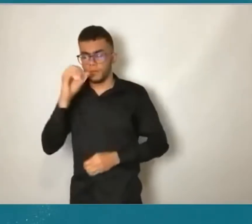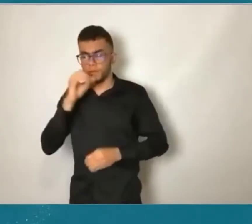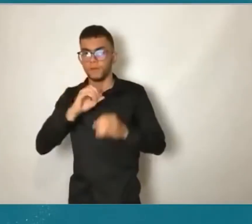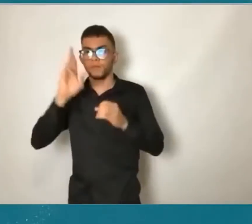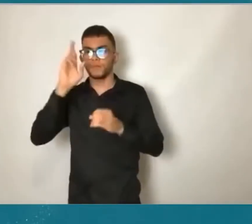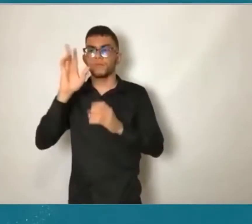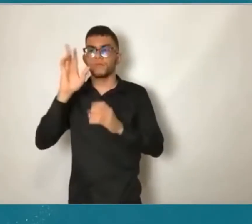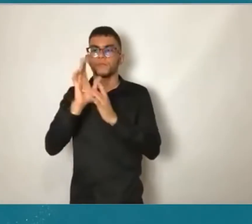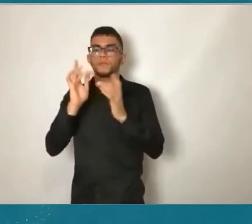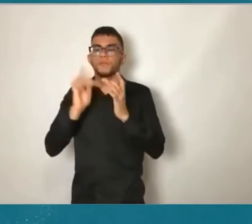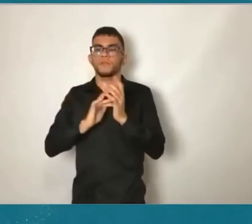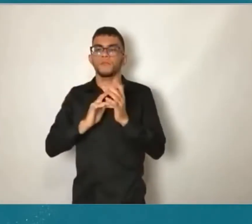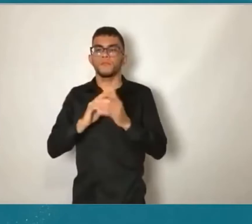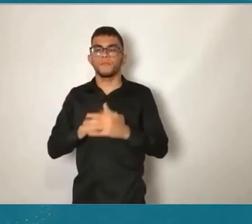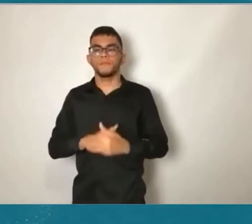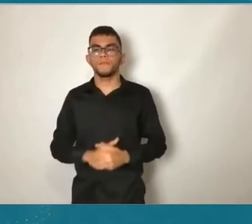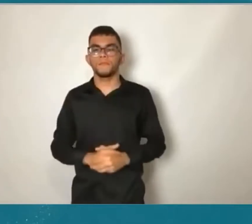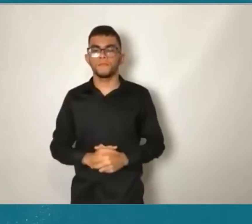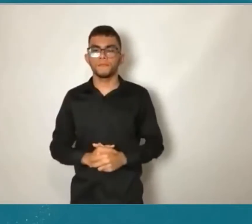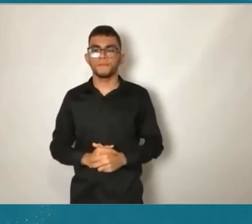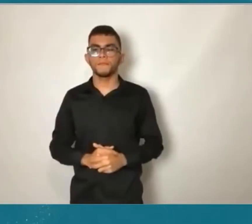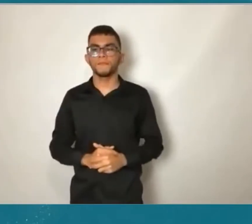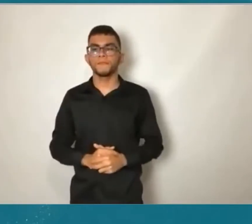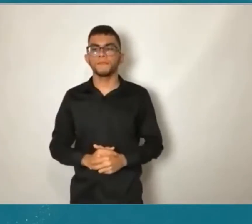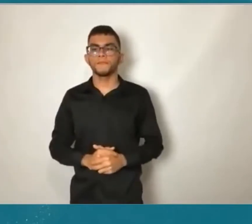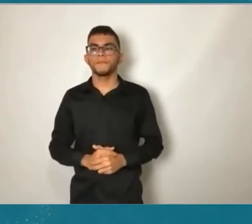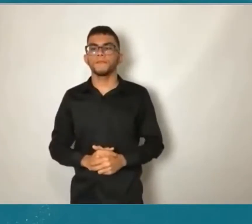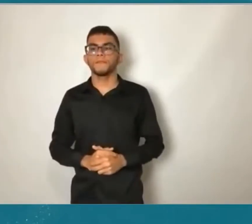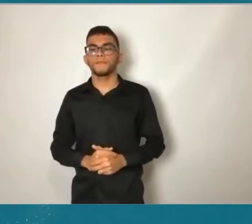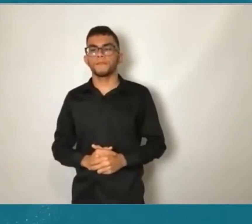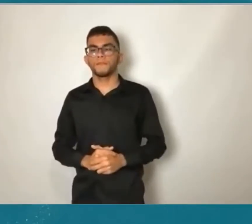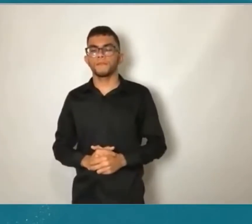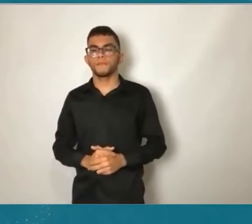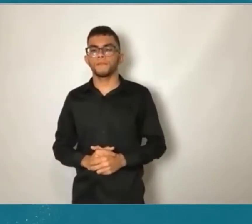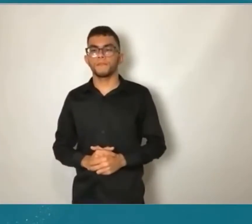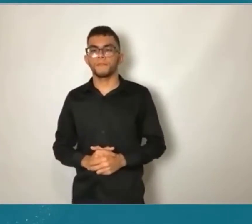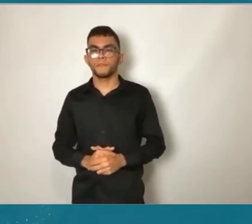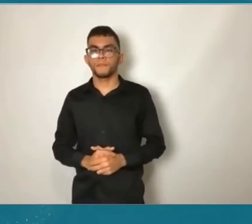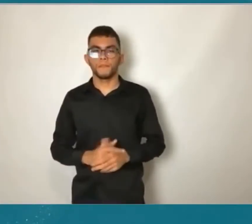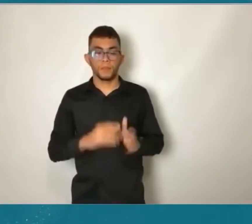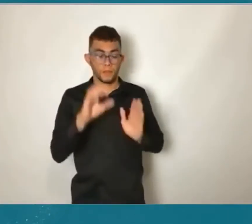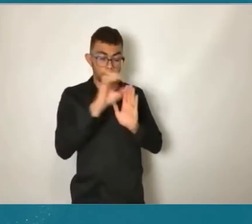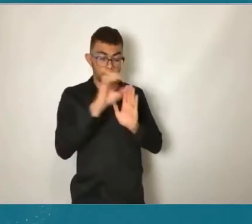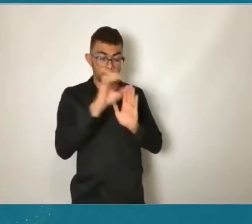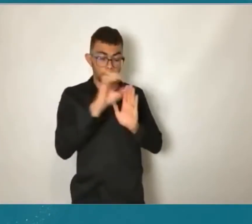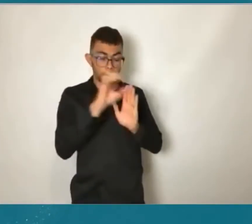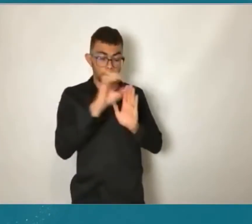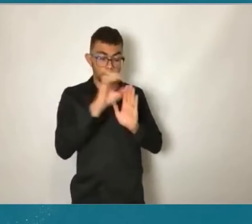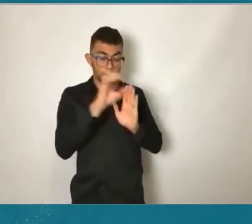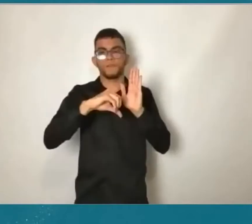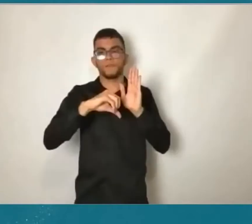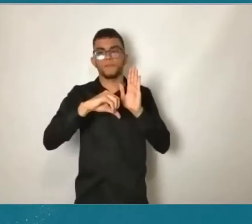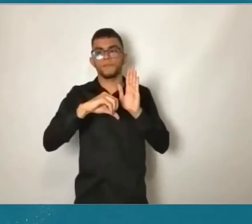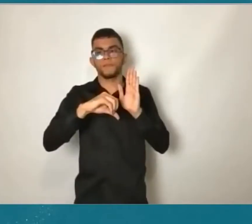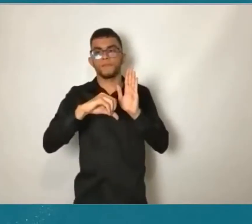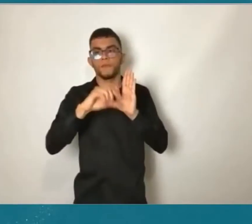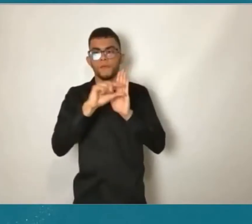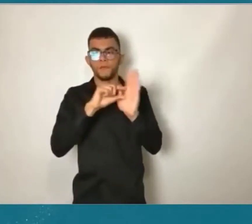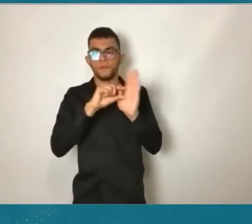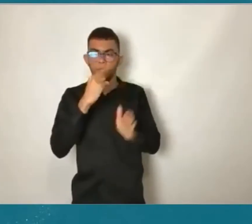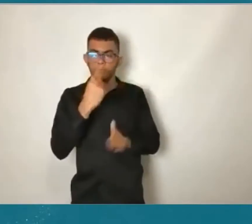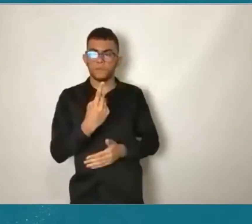Jordão, Galileia dos gentios. O povo que jazia em trevas viu grande luz, e aos